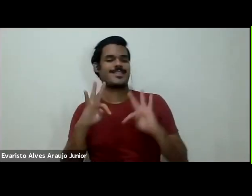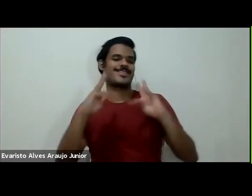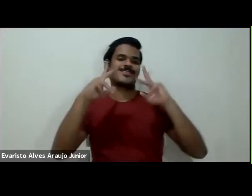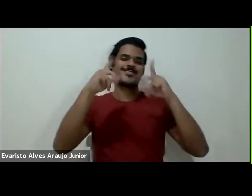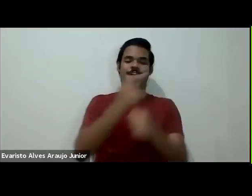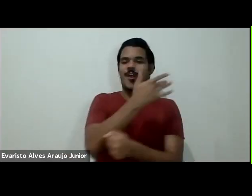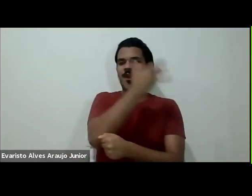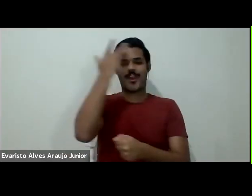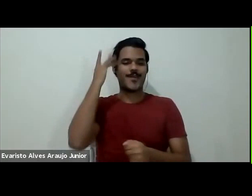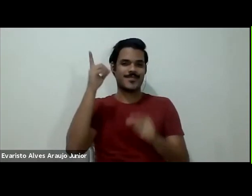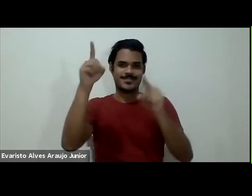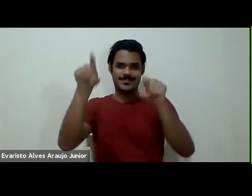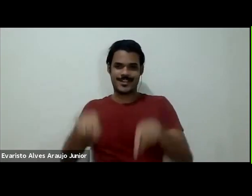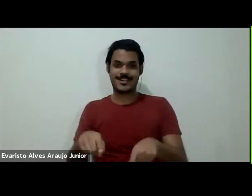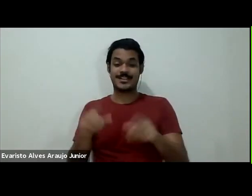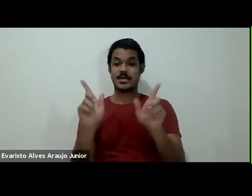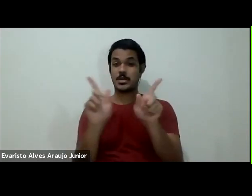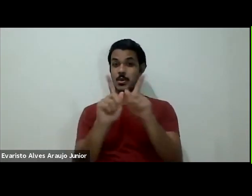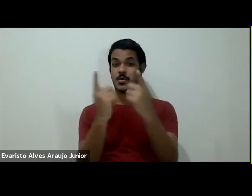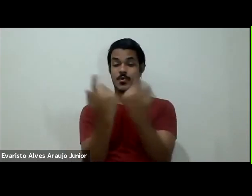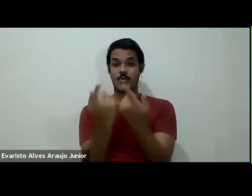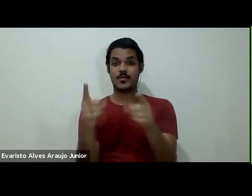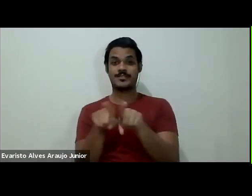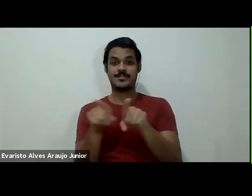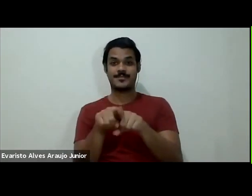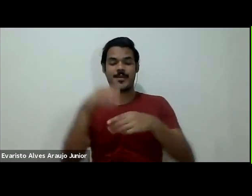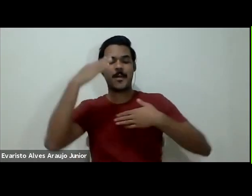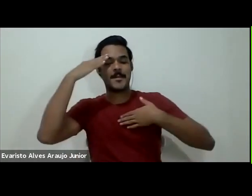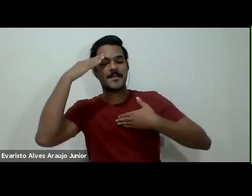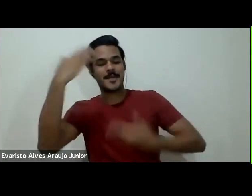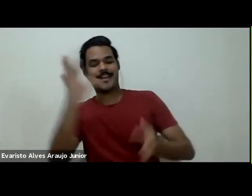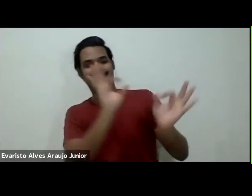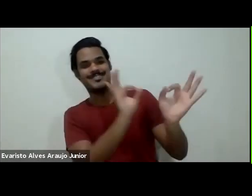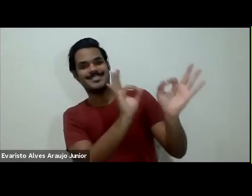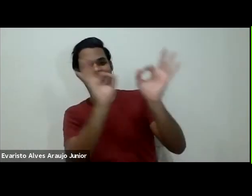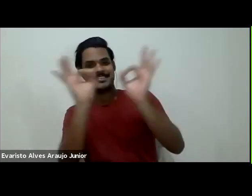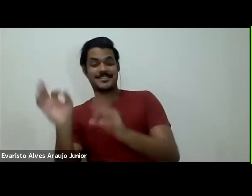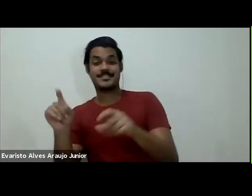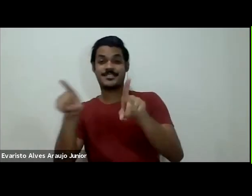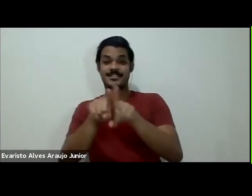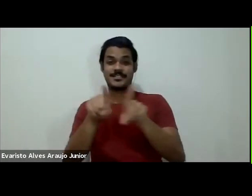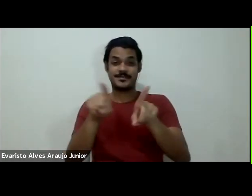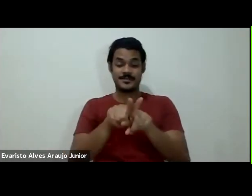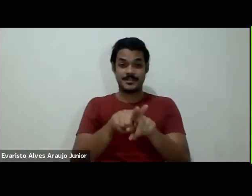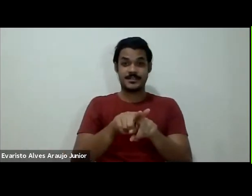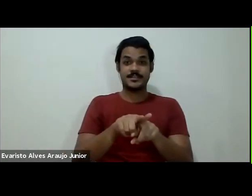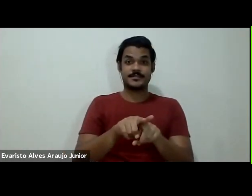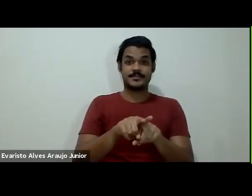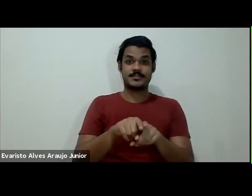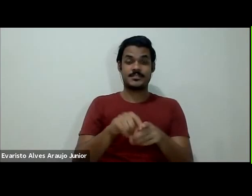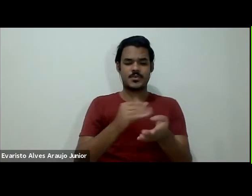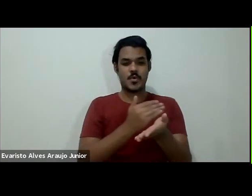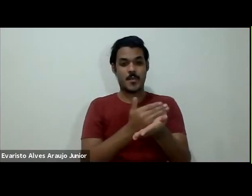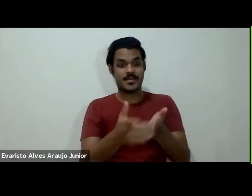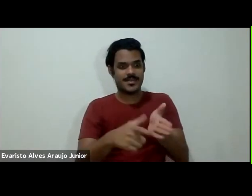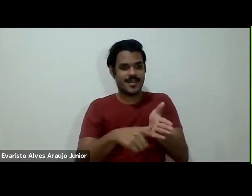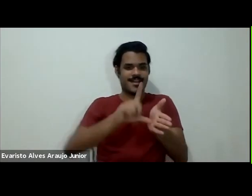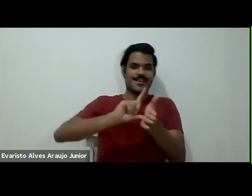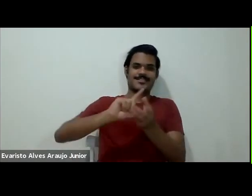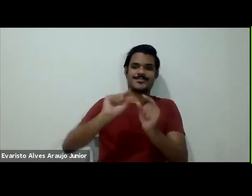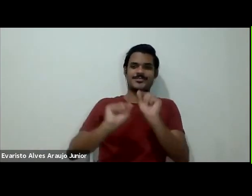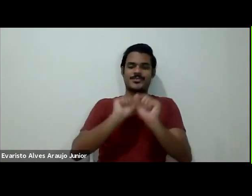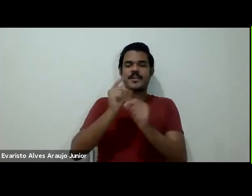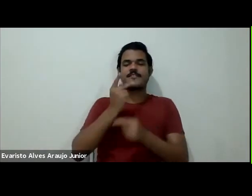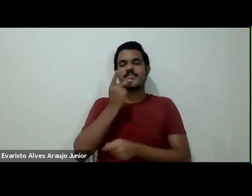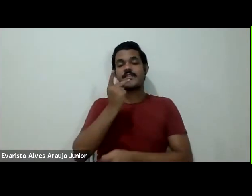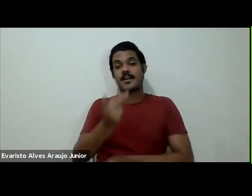aqui nessa equipe, obrigado às pessoas que estão nos acompanhando. Antes de começar esse diálogo, eu preciso dizer